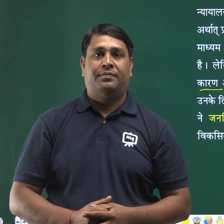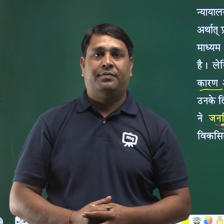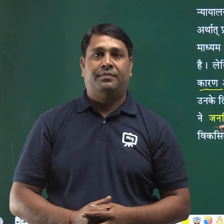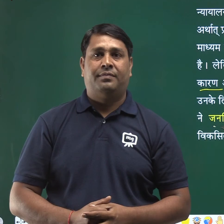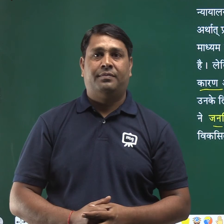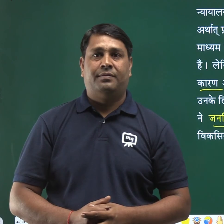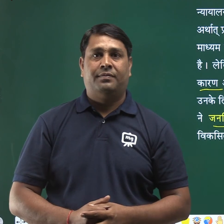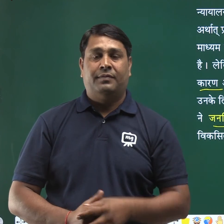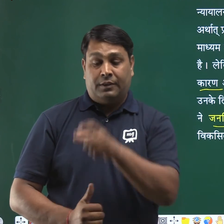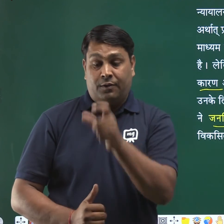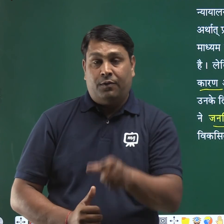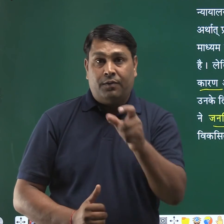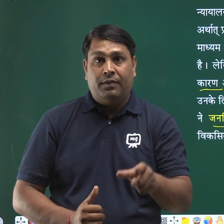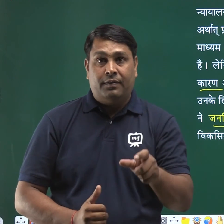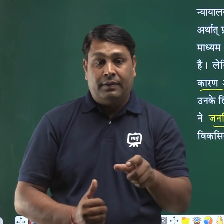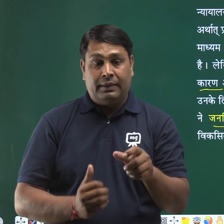जनहित याचिका